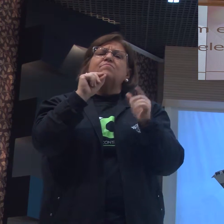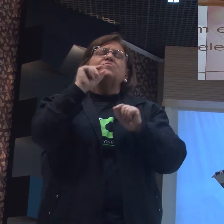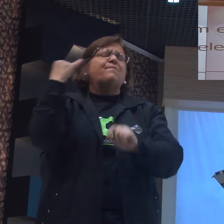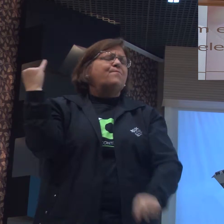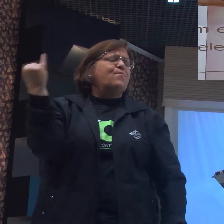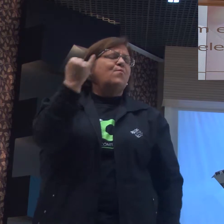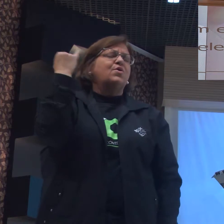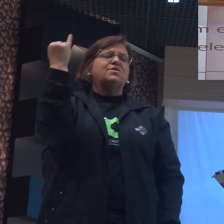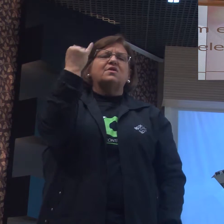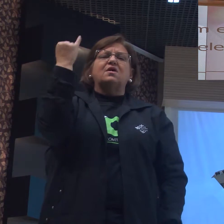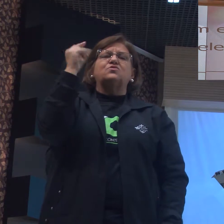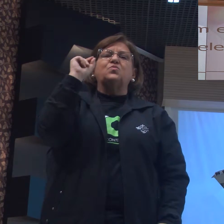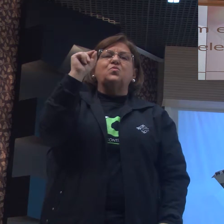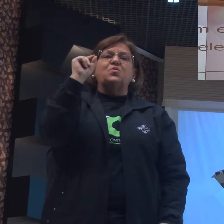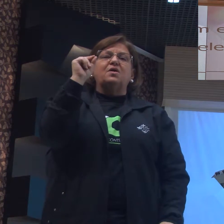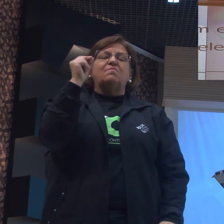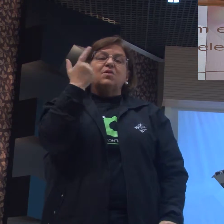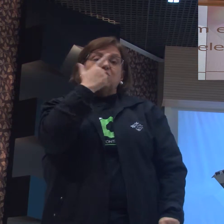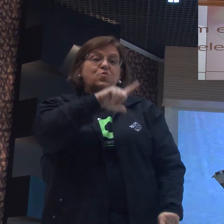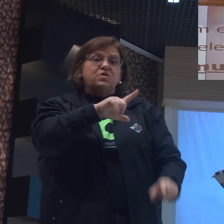foi fundamental para a